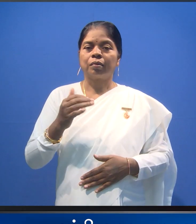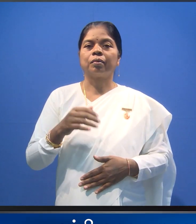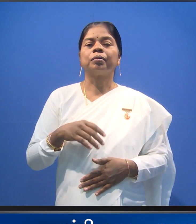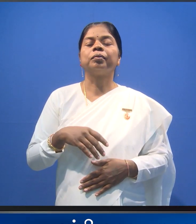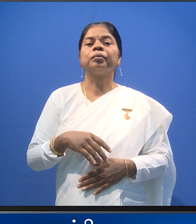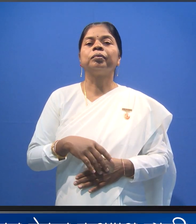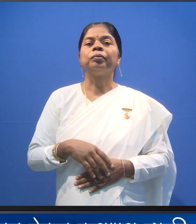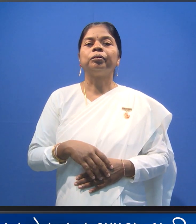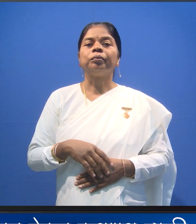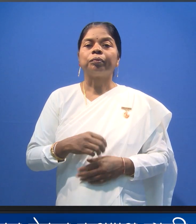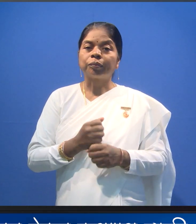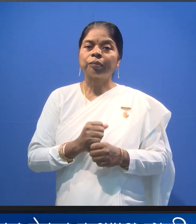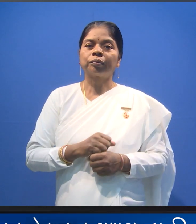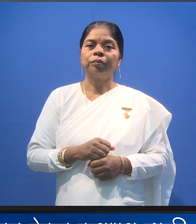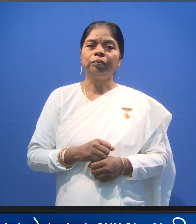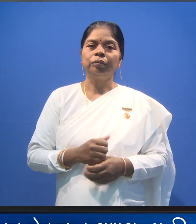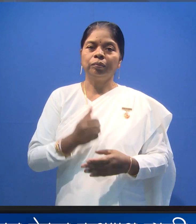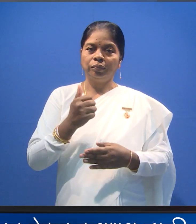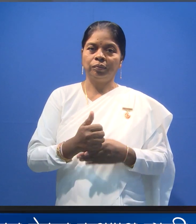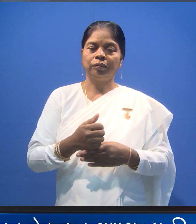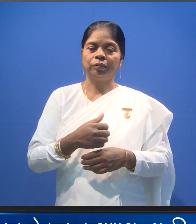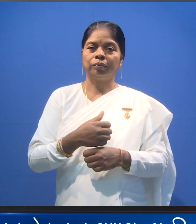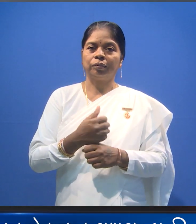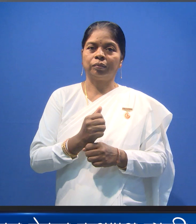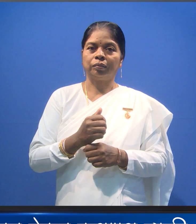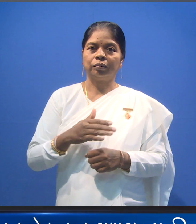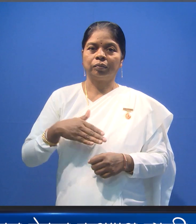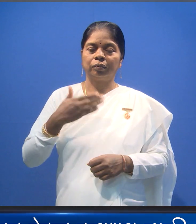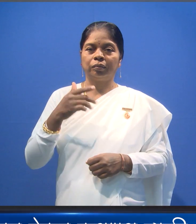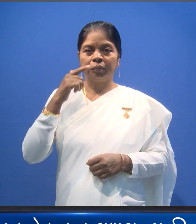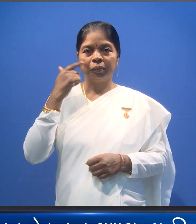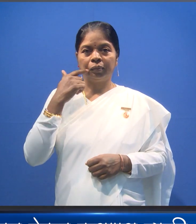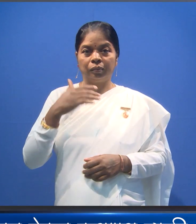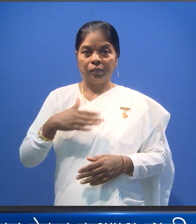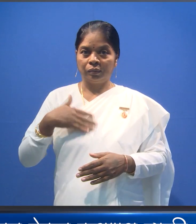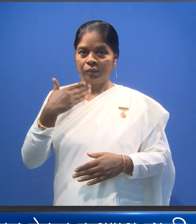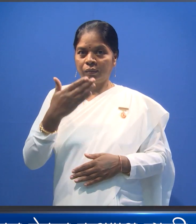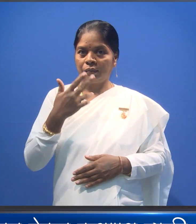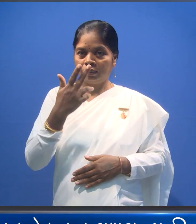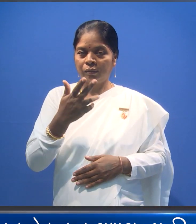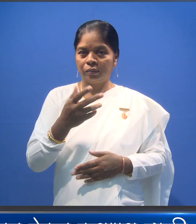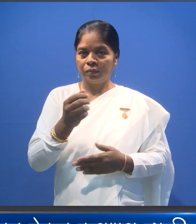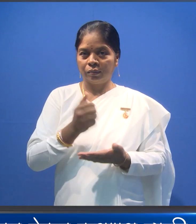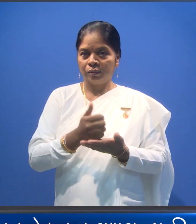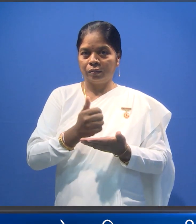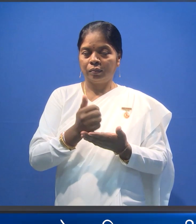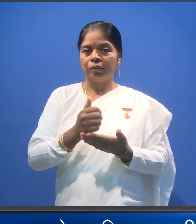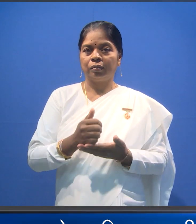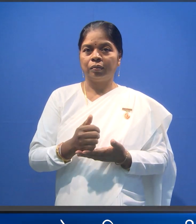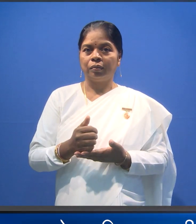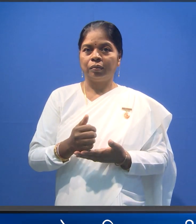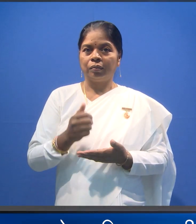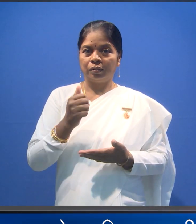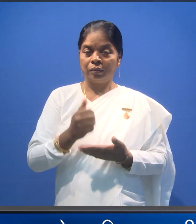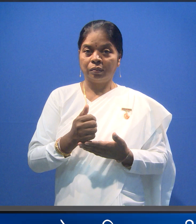पाहिजेत. म्हणूनच नेतृत्व करणारा व्यक्ती आपल्या आचरणानेच शिकवतो.